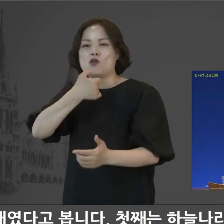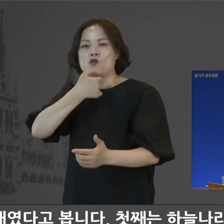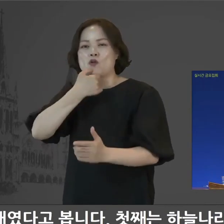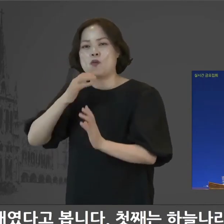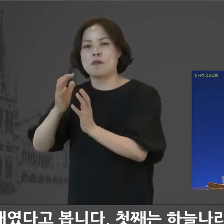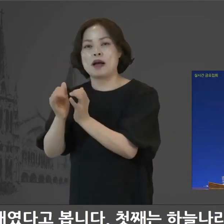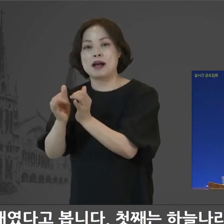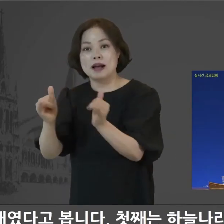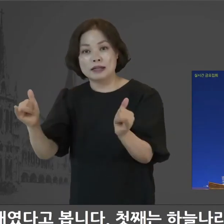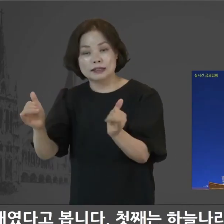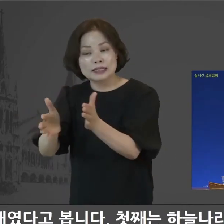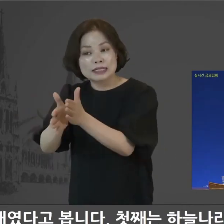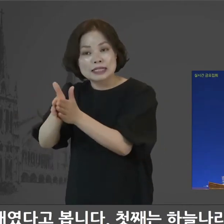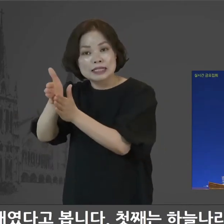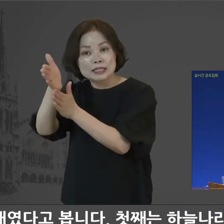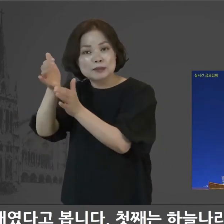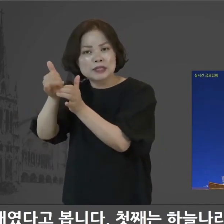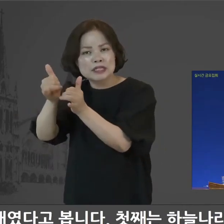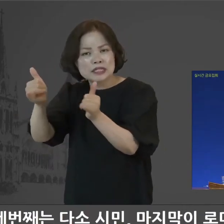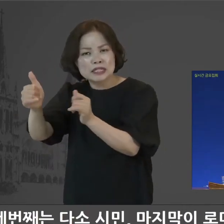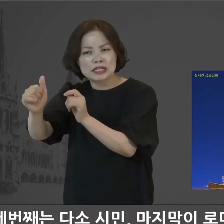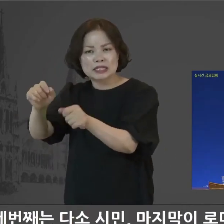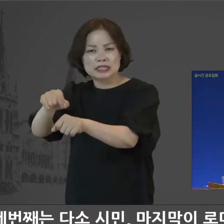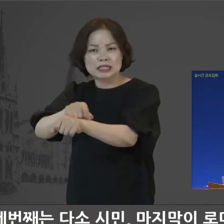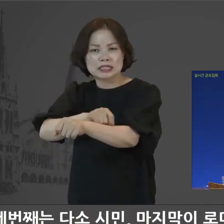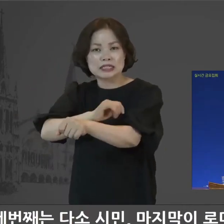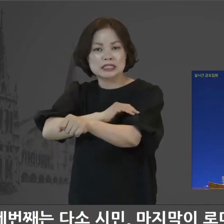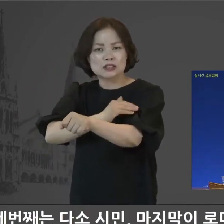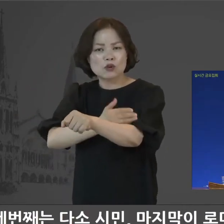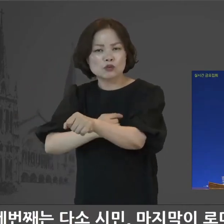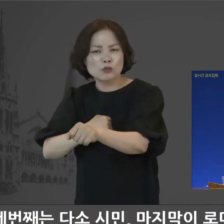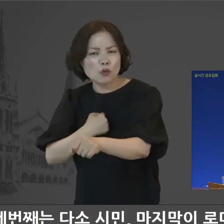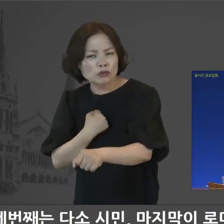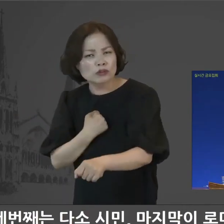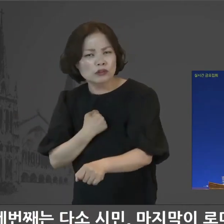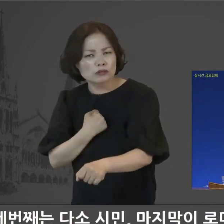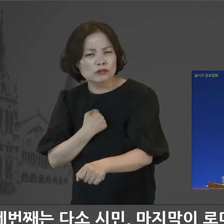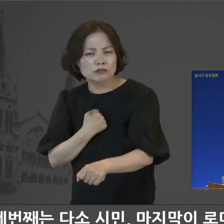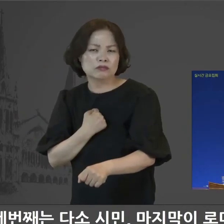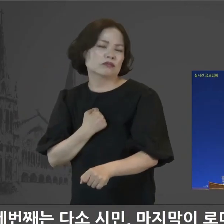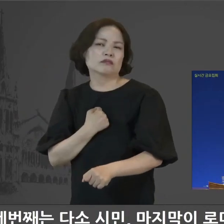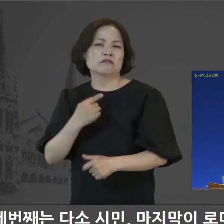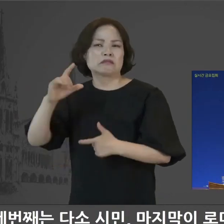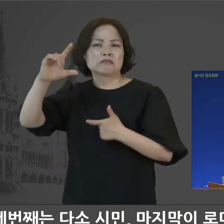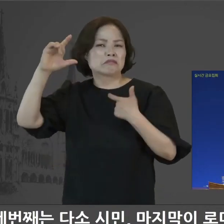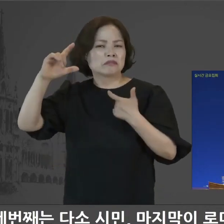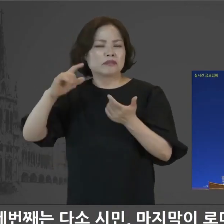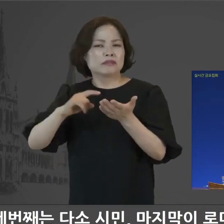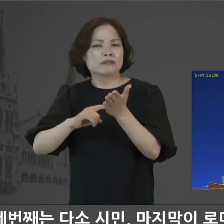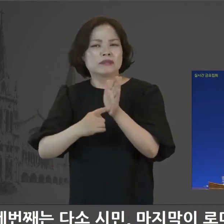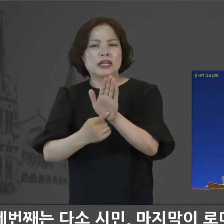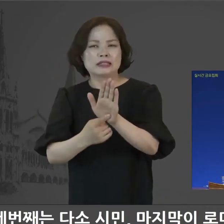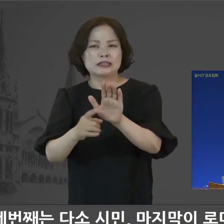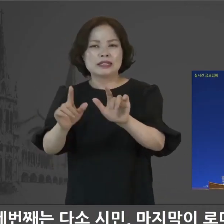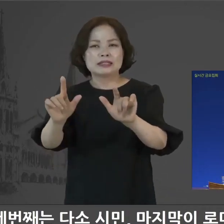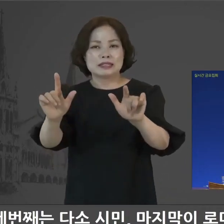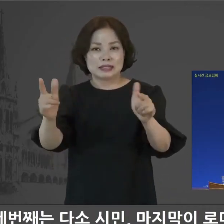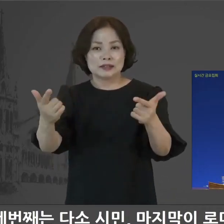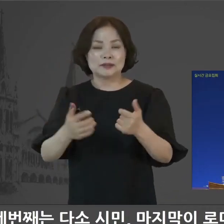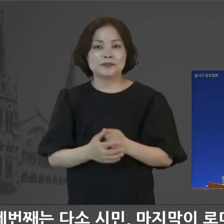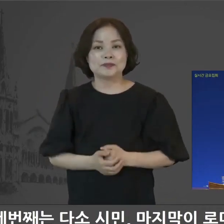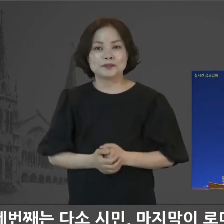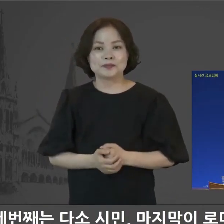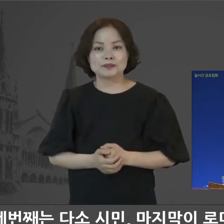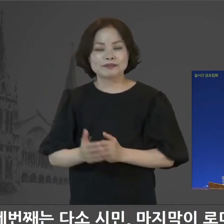시민이라는 거. 그러니까 뭐 로마 시민권이라는 게 특권이긴 했지만 본인에게는 그것을 막 그렇게 내세우는 것은 아니었지 싶습니다.